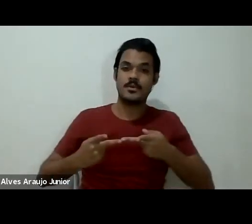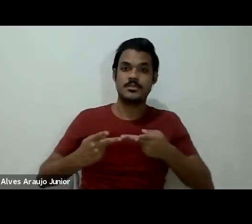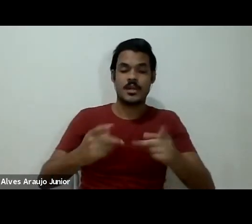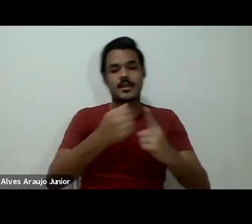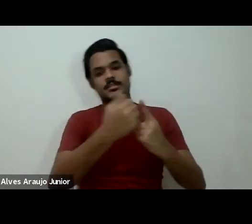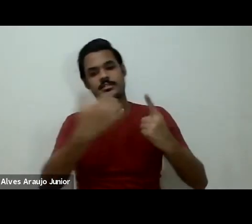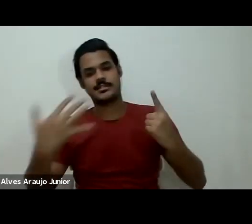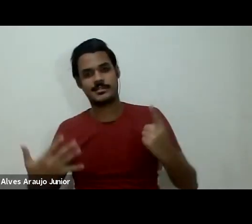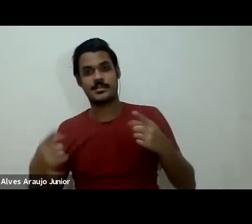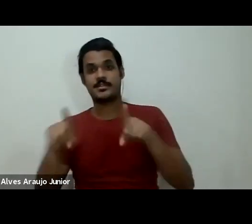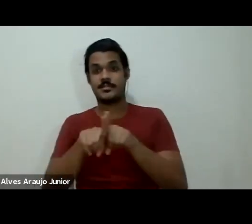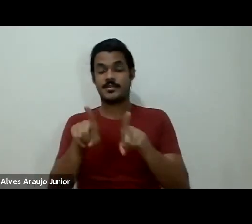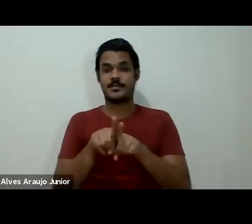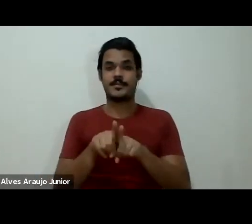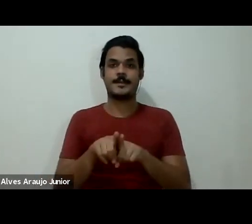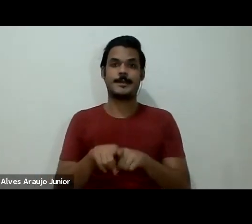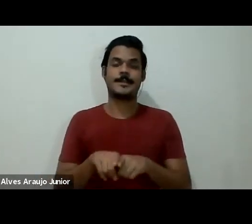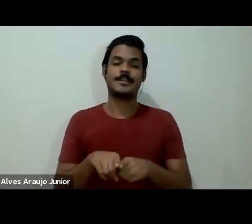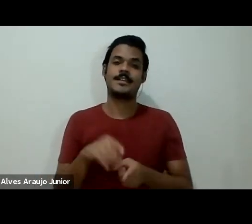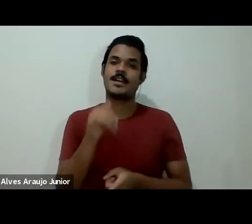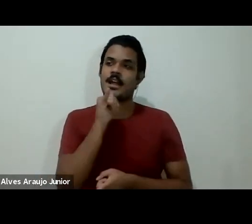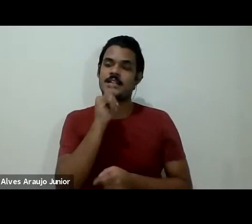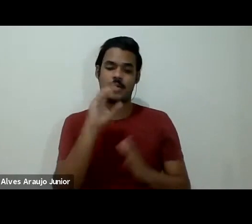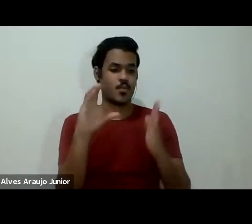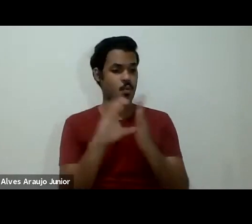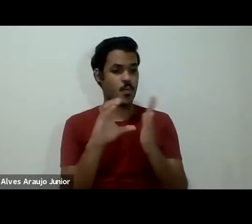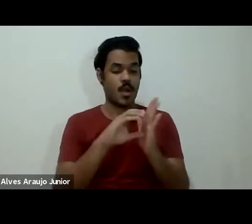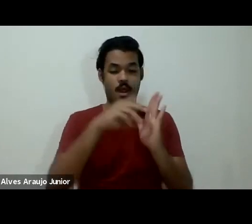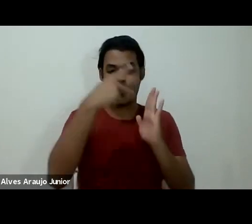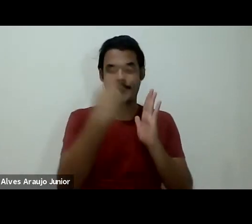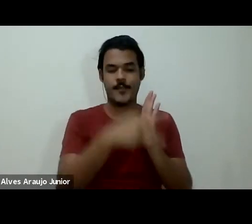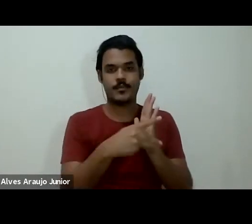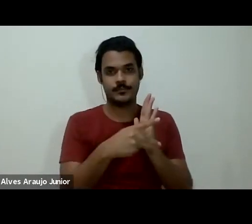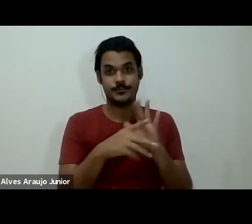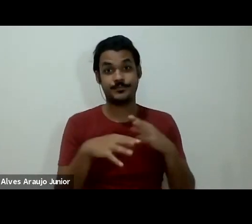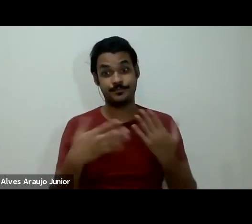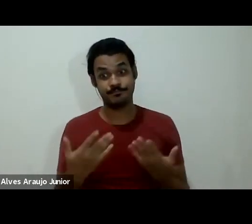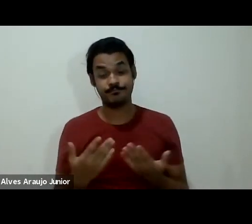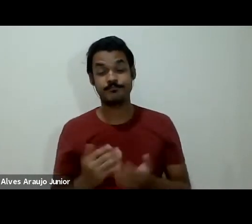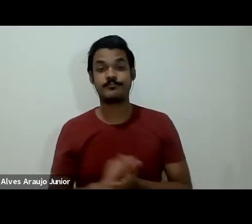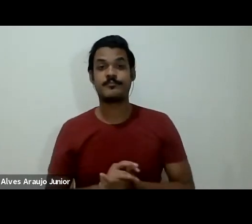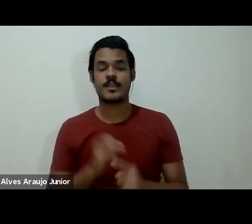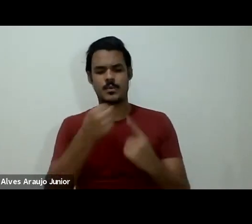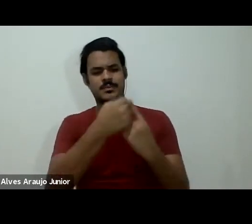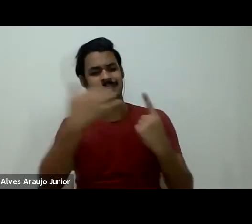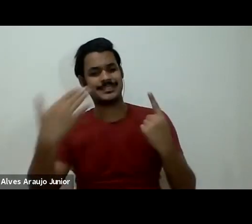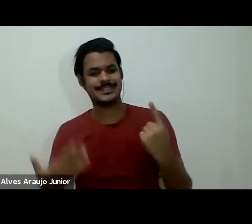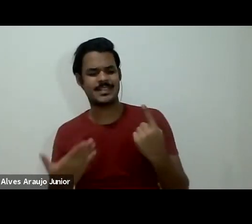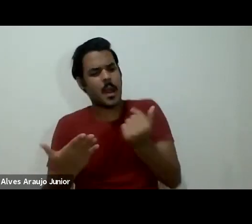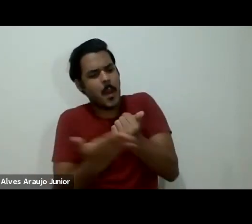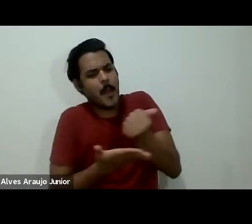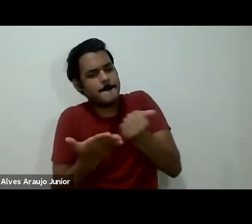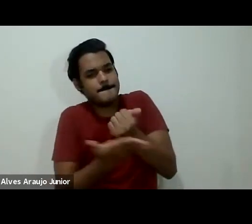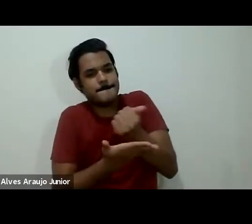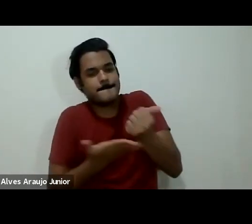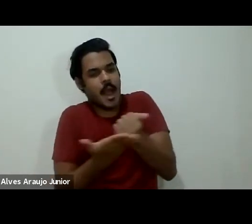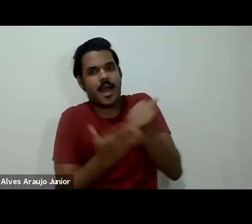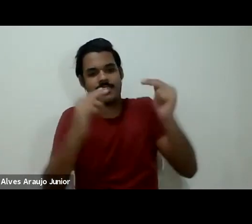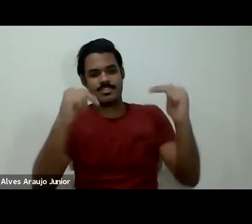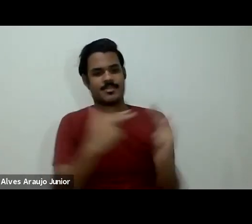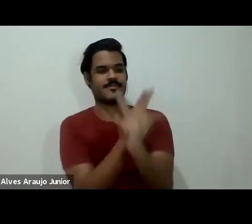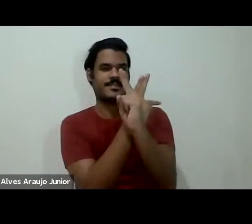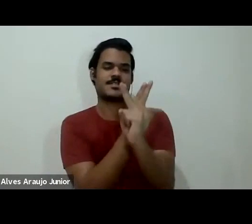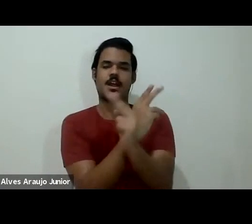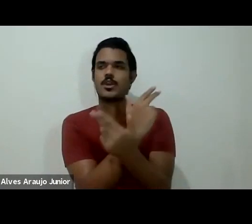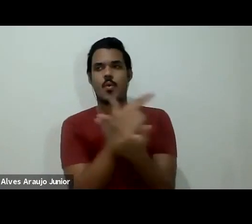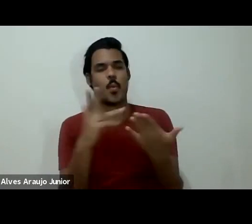extensão para as comunidades. O projeto de extensão é um pilar da universidade. Nós